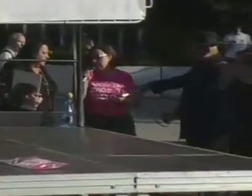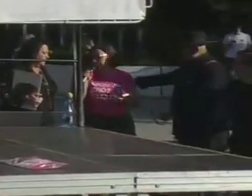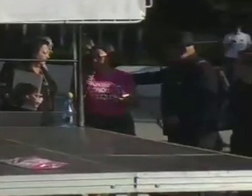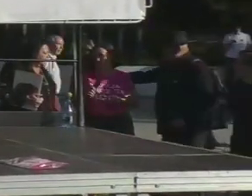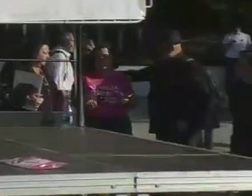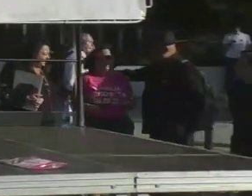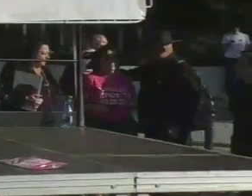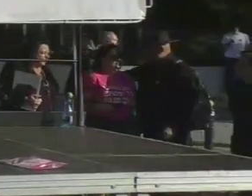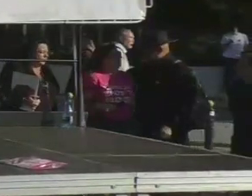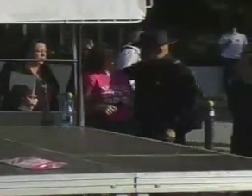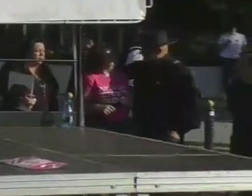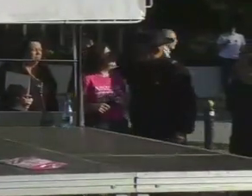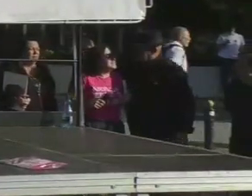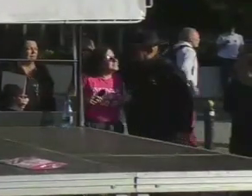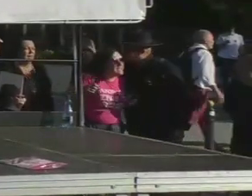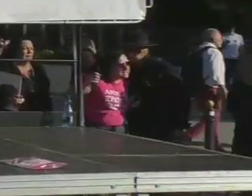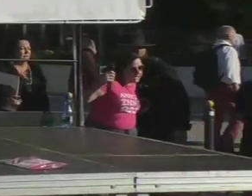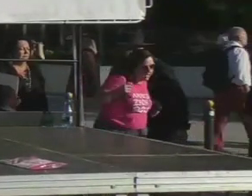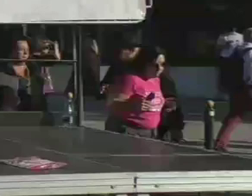Działa.